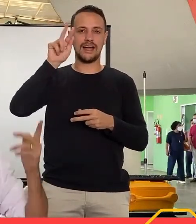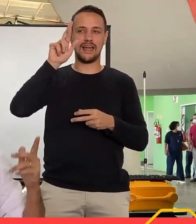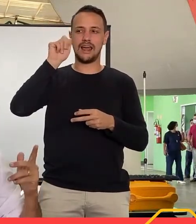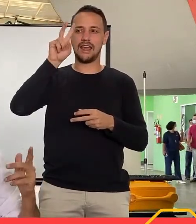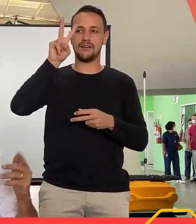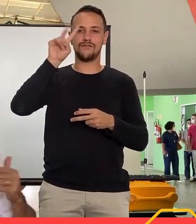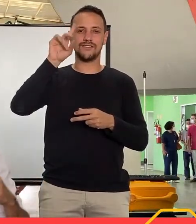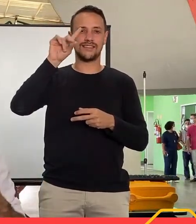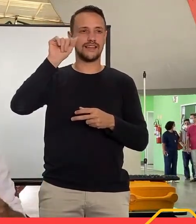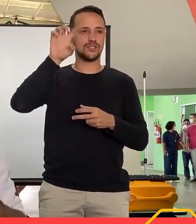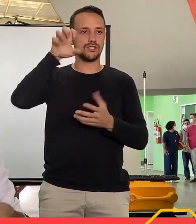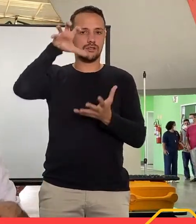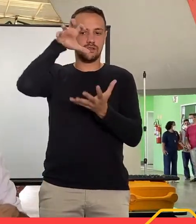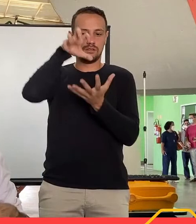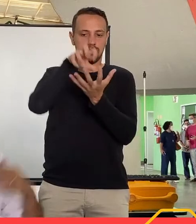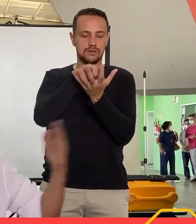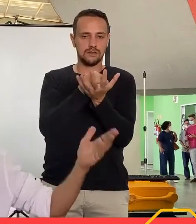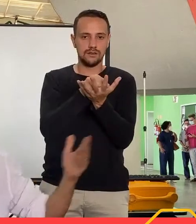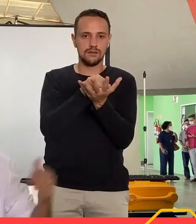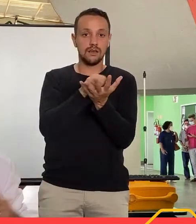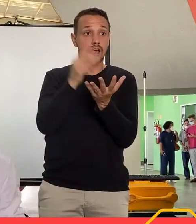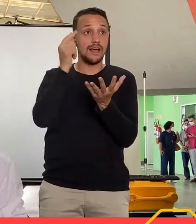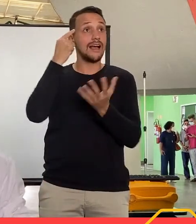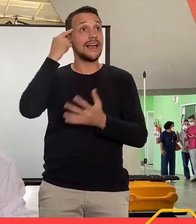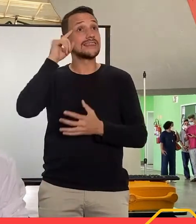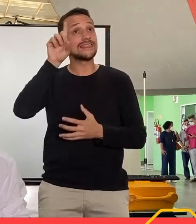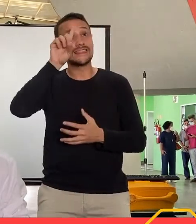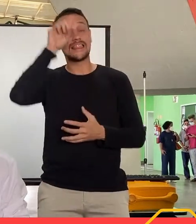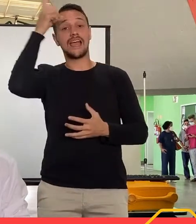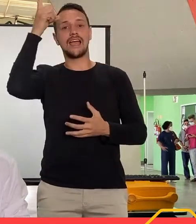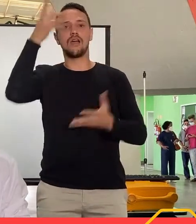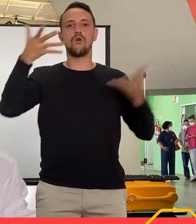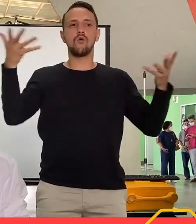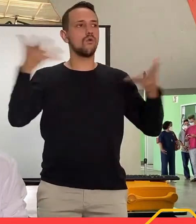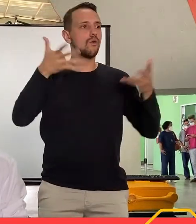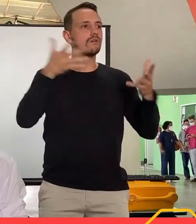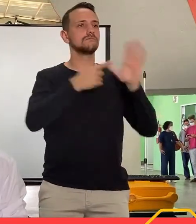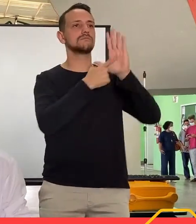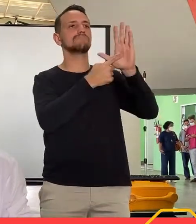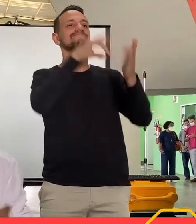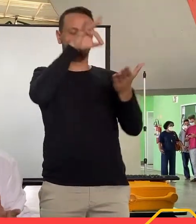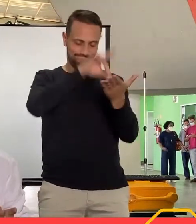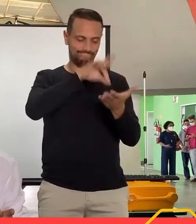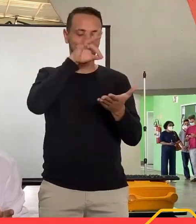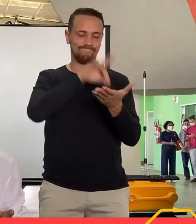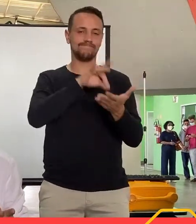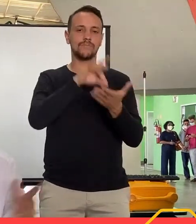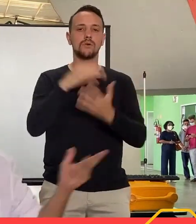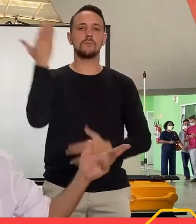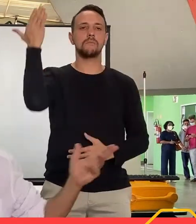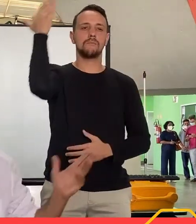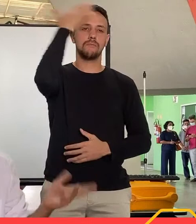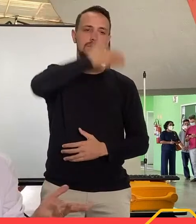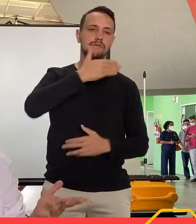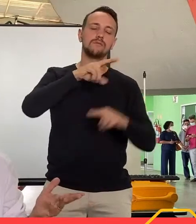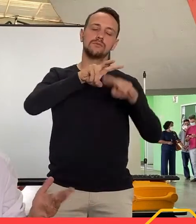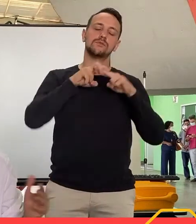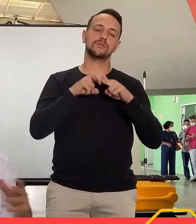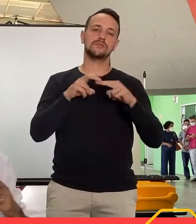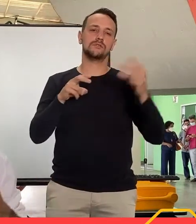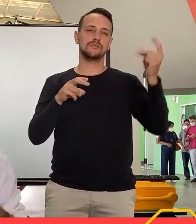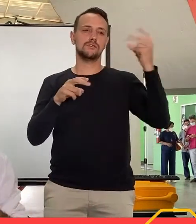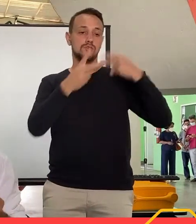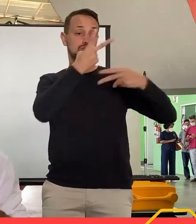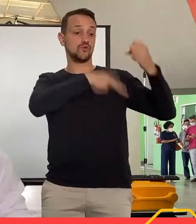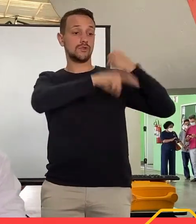mera hipótese e que hoje foram comprovadas e deram aos cientistas que comprovaram pelo Nobel da Física de